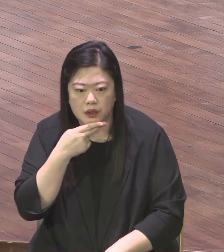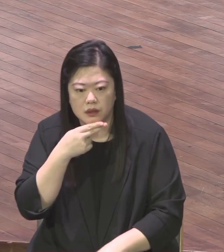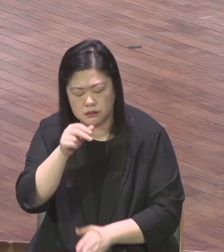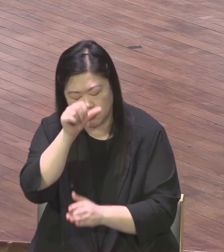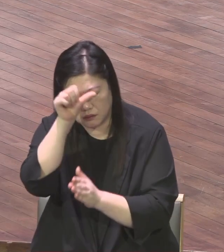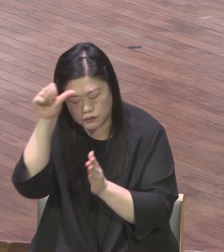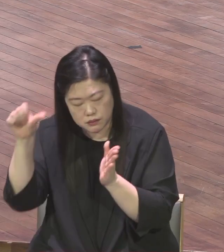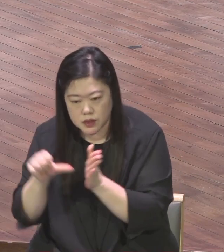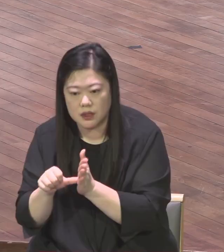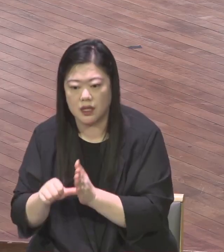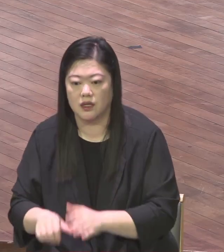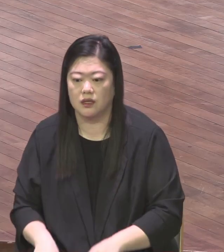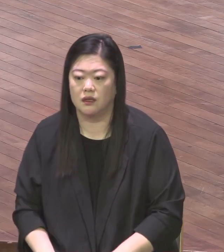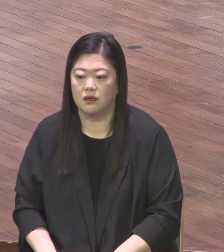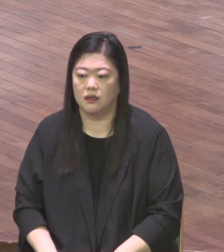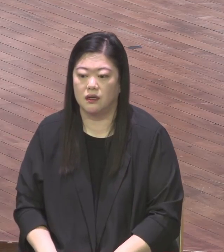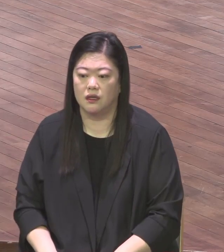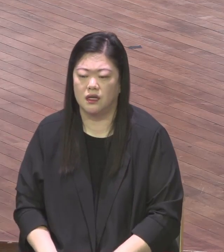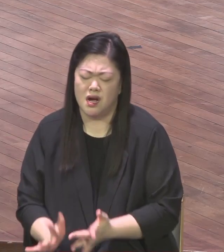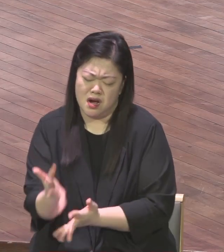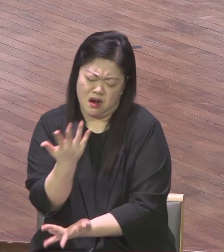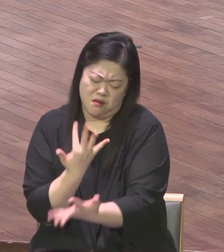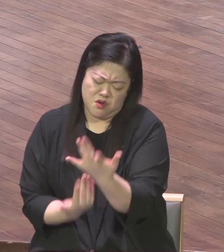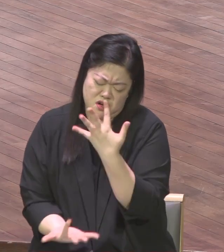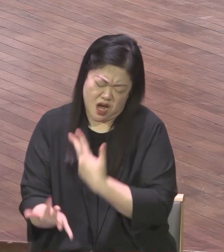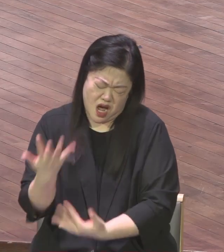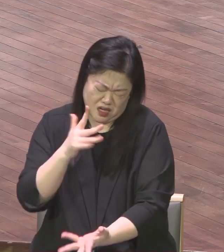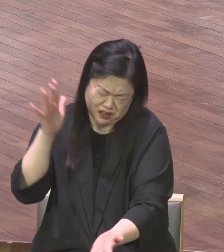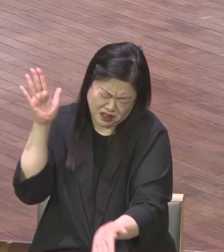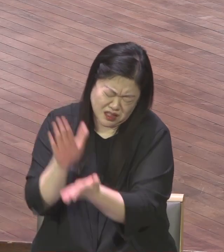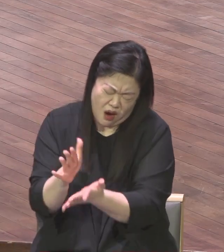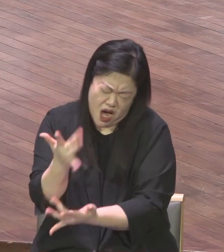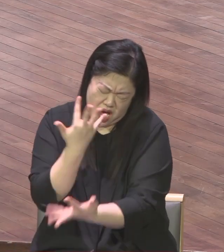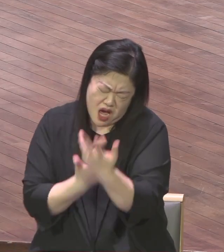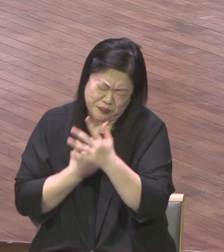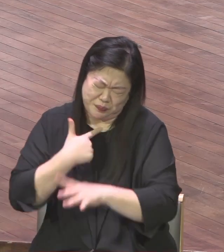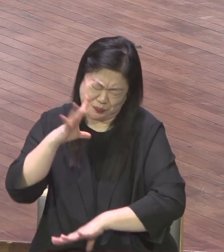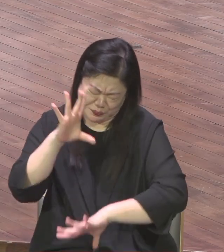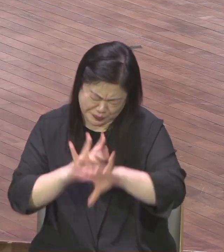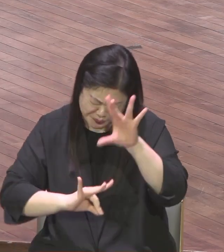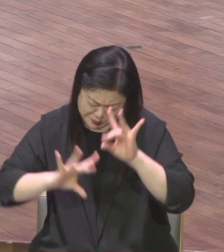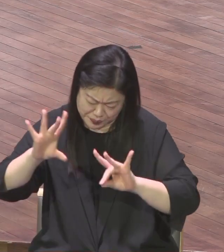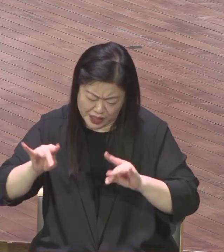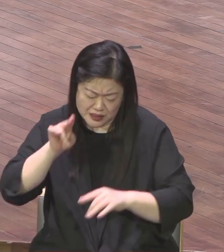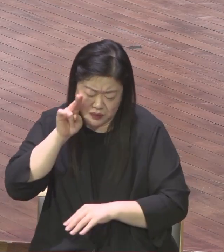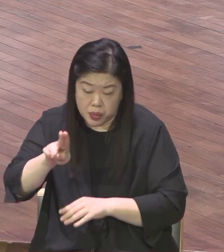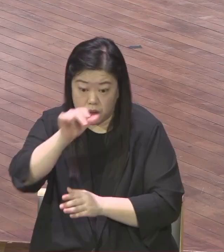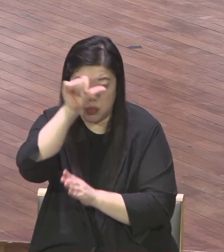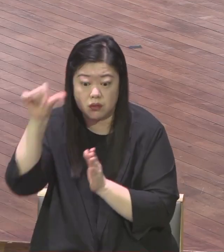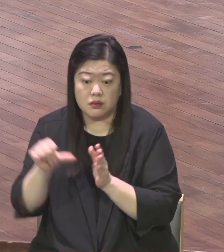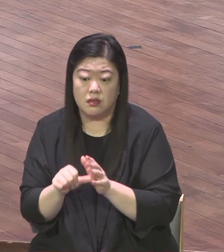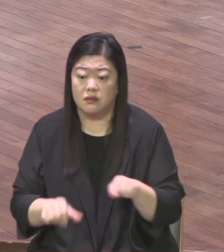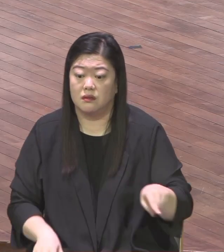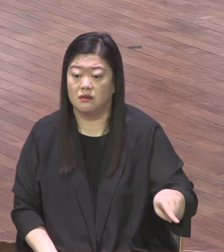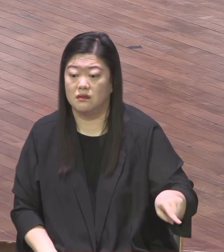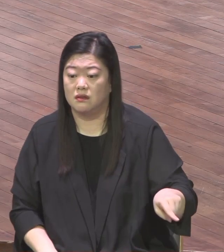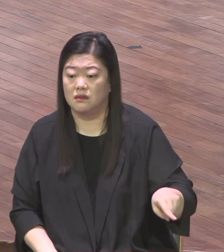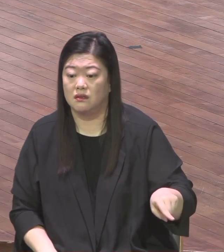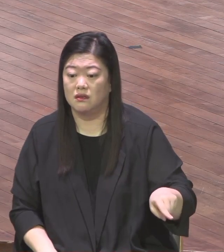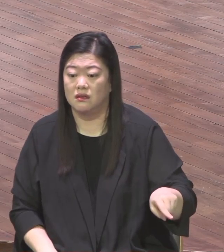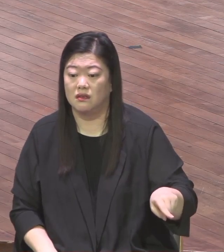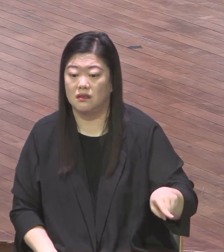손가락에 물 한 방울 찍어 입에 대달고 소원할 정도로 목마른 그곳으로, 영원한 지옥으로. 그러니